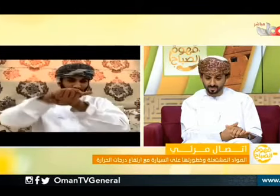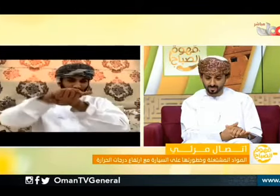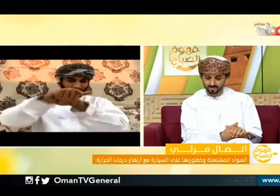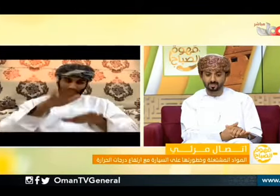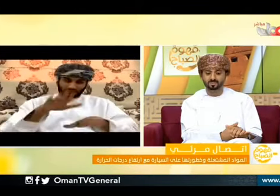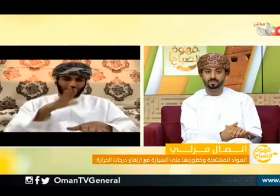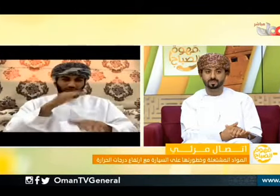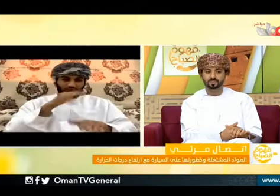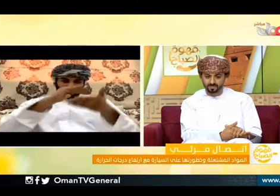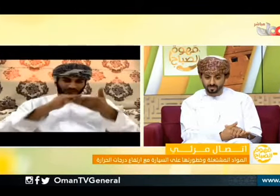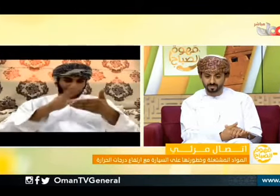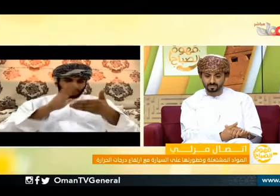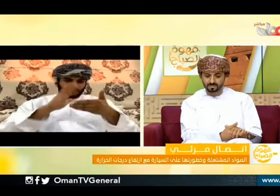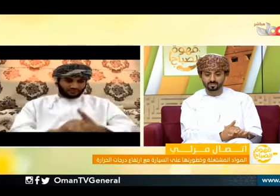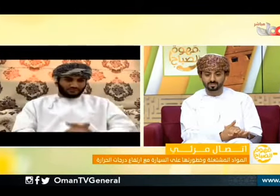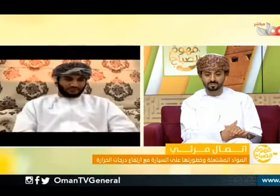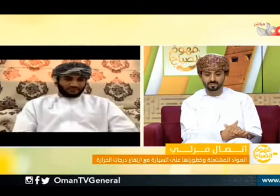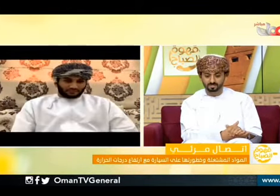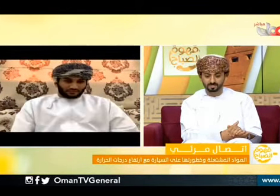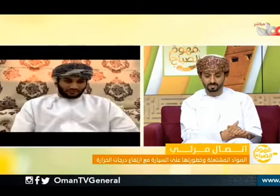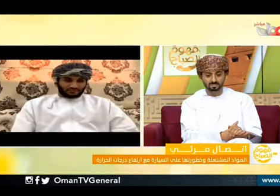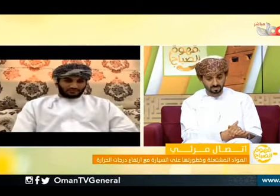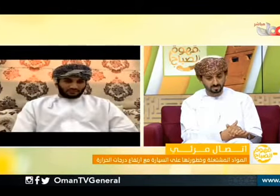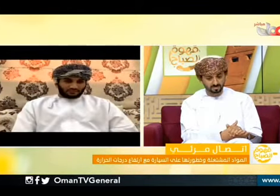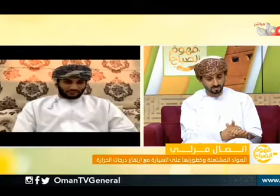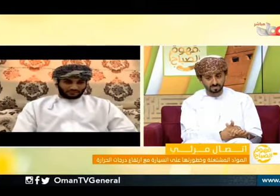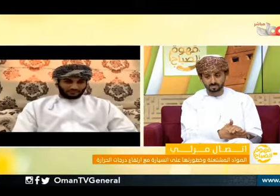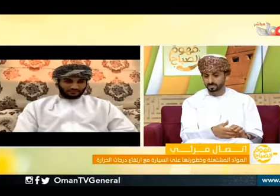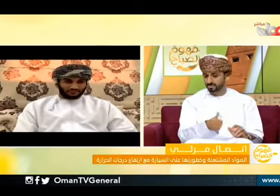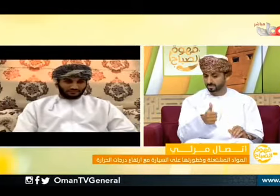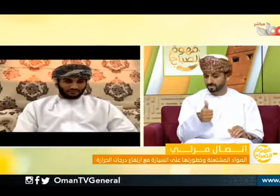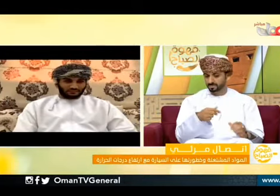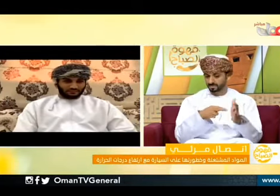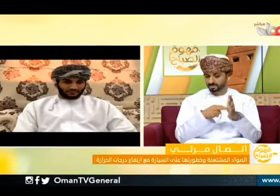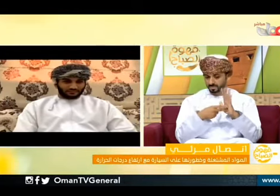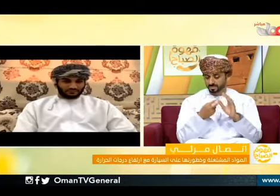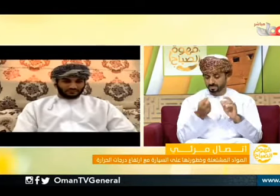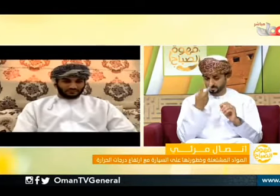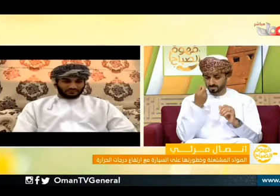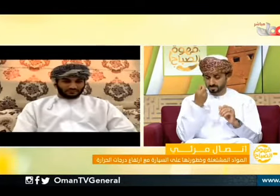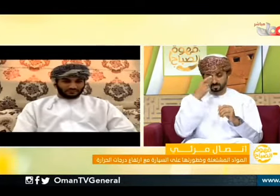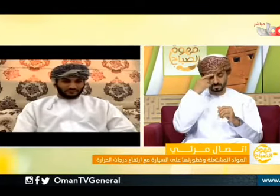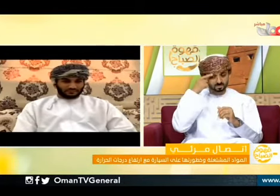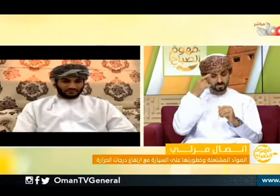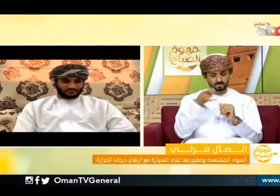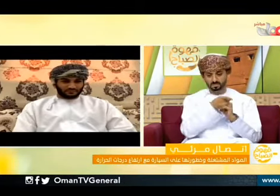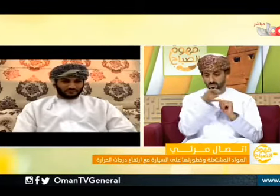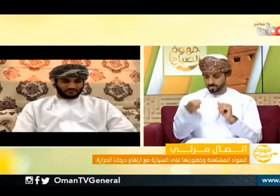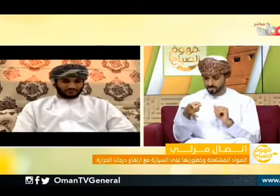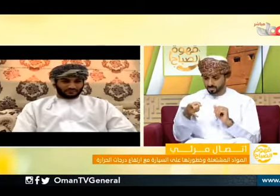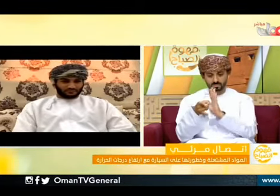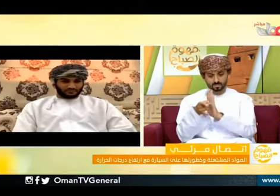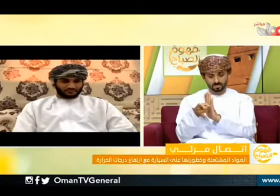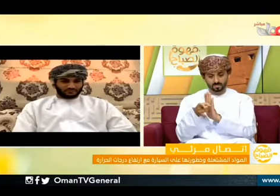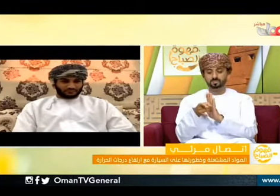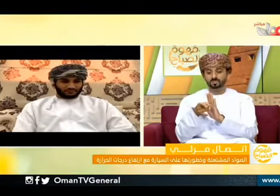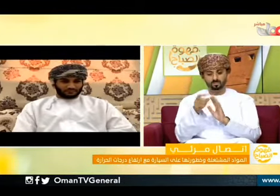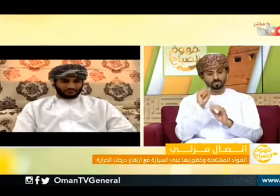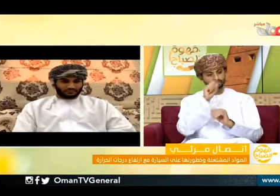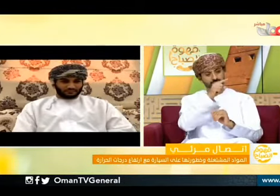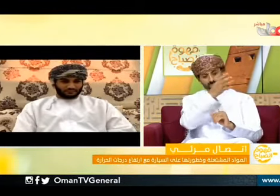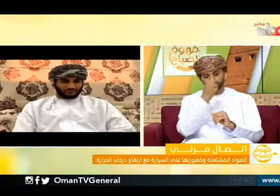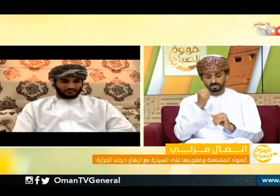الاتصال المرئي عن طريق ساين بوك ايضا في الحالات الطارئه. هذه افكار جميله